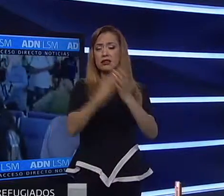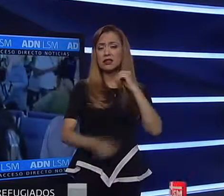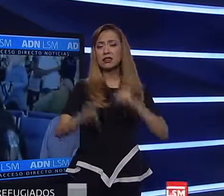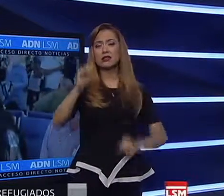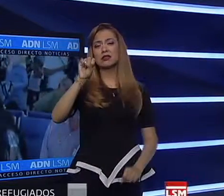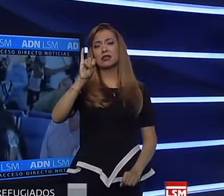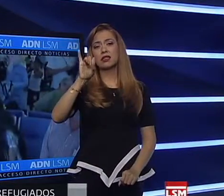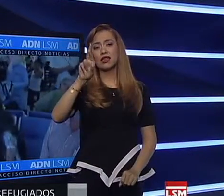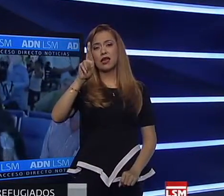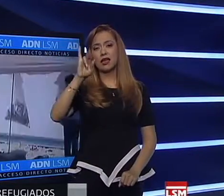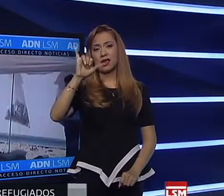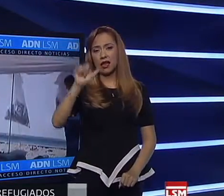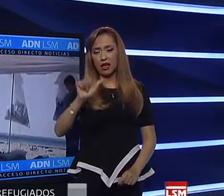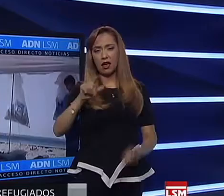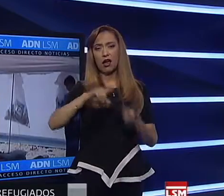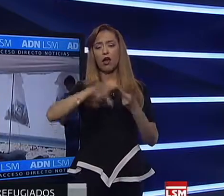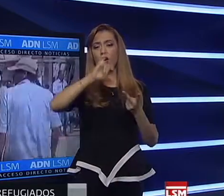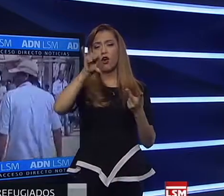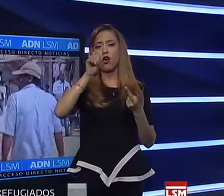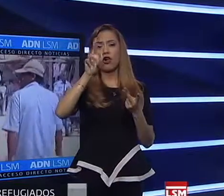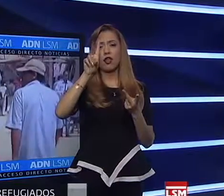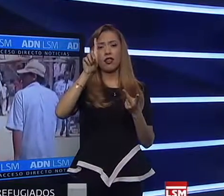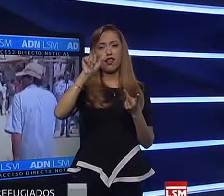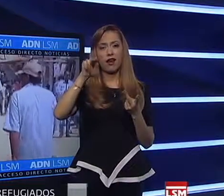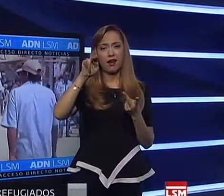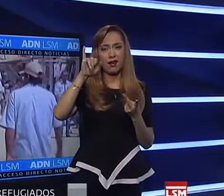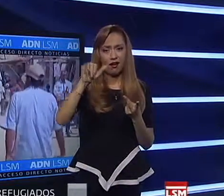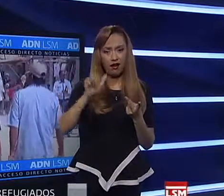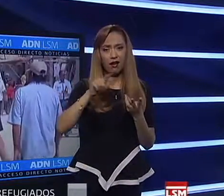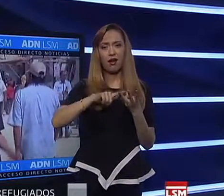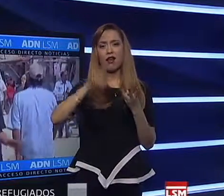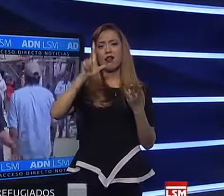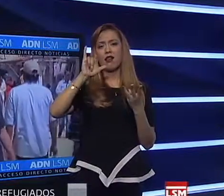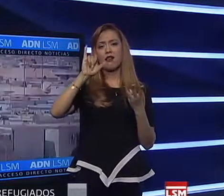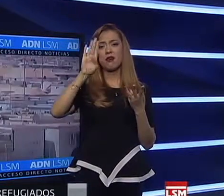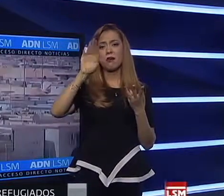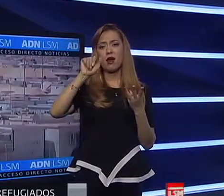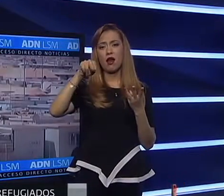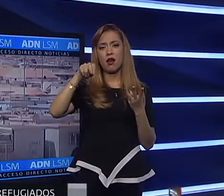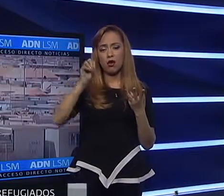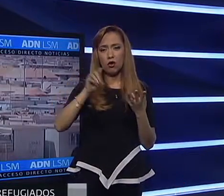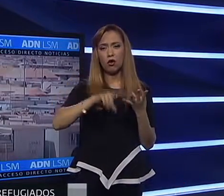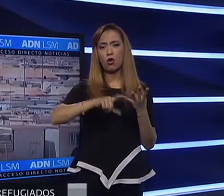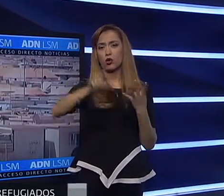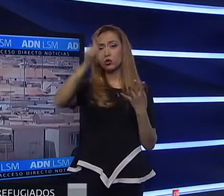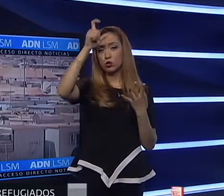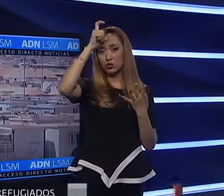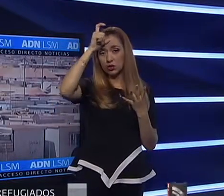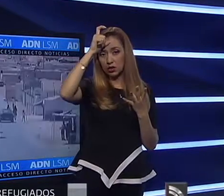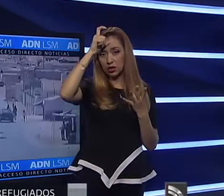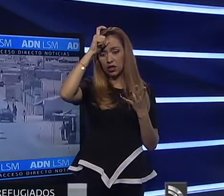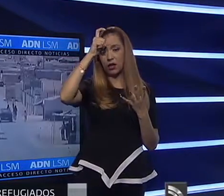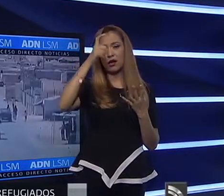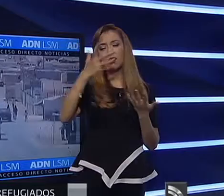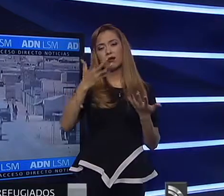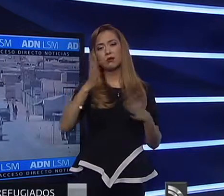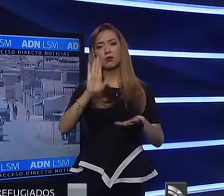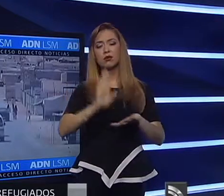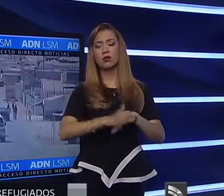Jordania, Líbano y Turquía, quienes huyen de los conflictos generados, en parte, por la expansión del grupo terrorista Estado